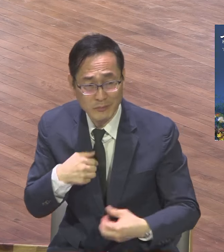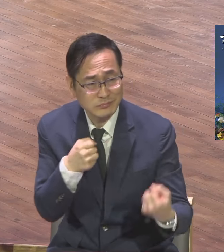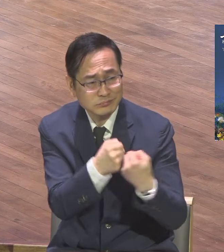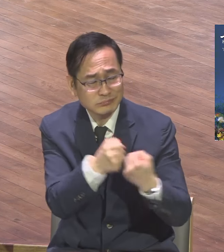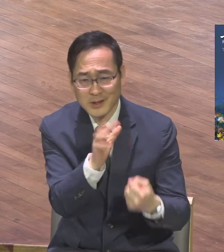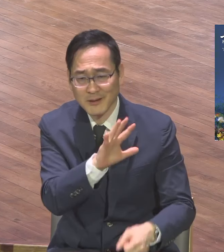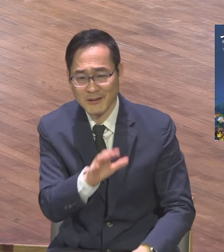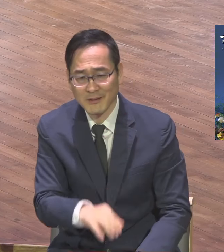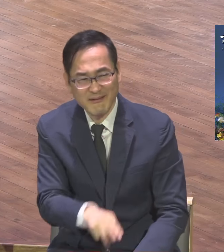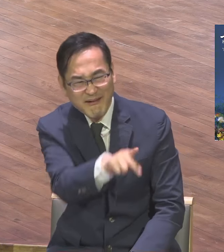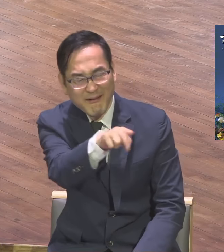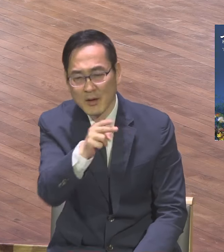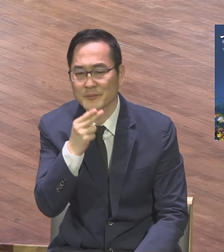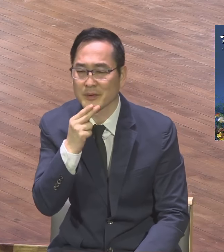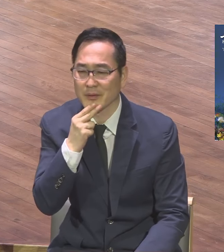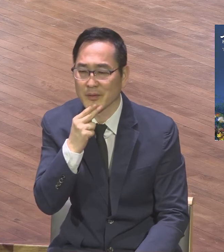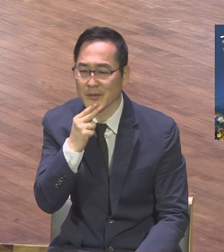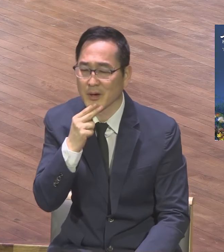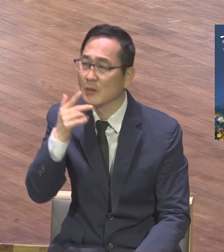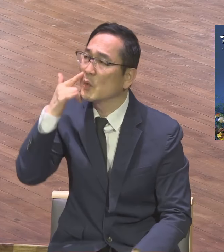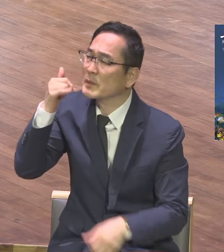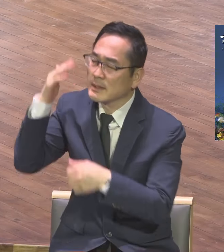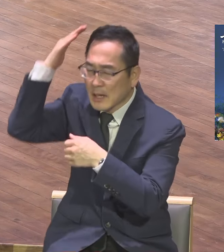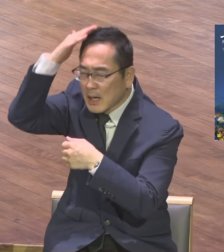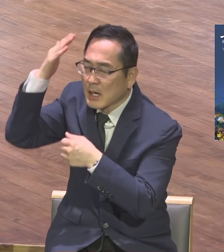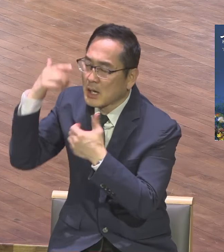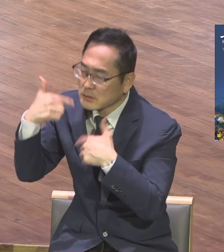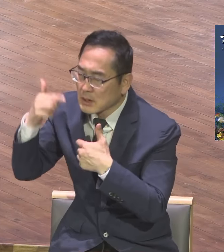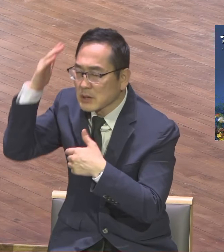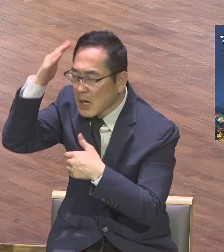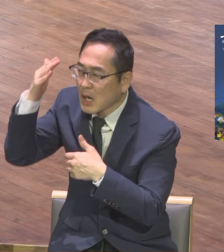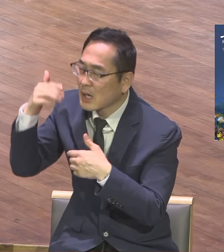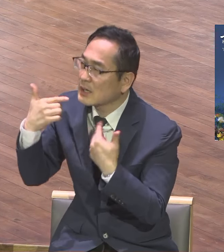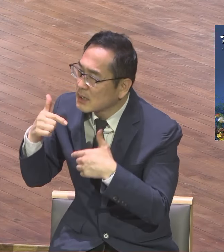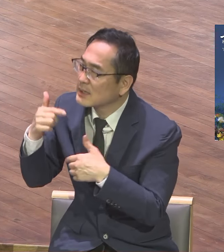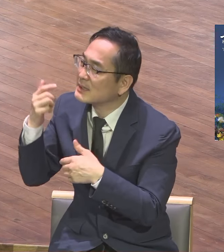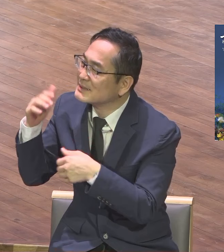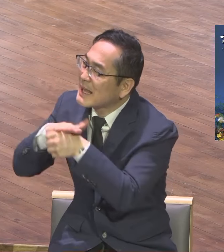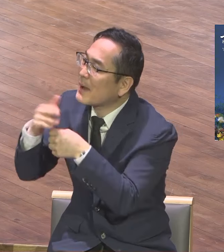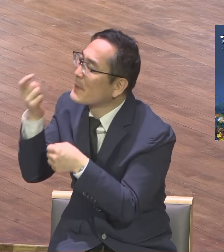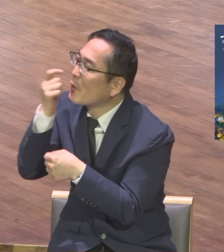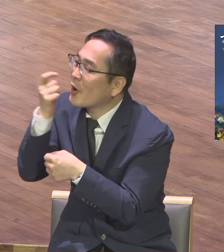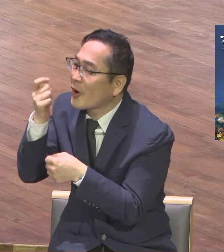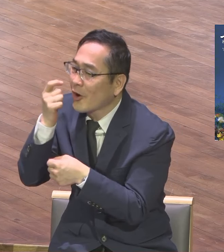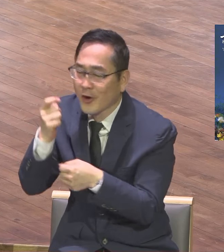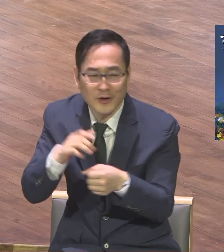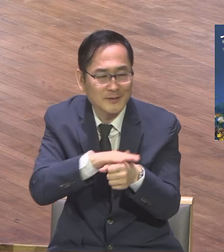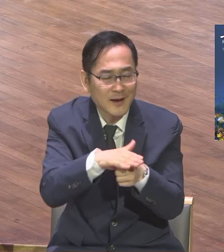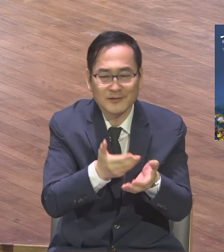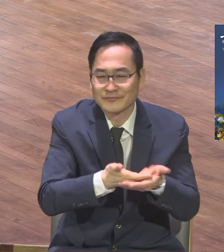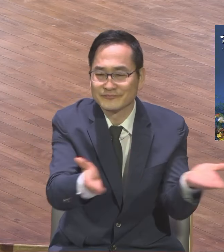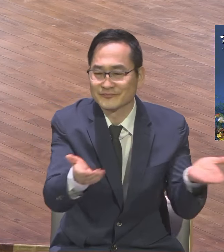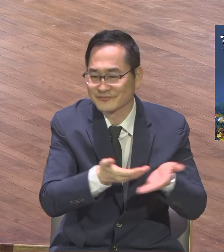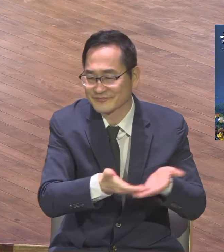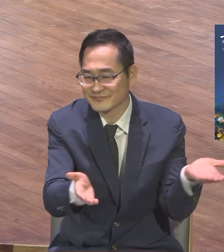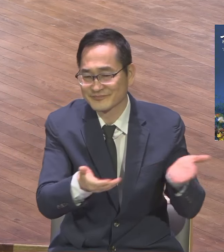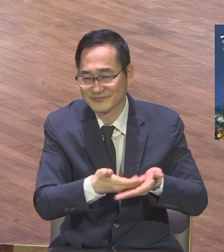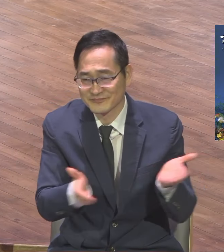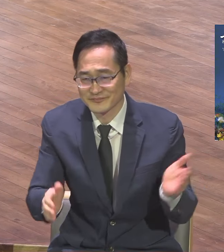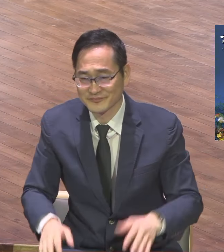때부터 아버지 어머니 그 사랑 속에서 자라가지고 난 비방한다든가 뭐 멱살 잡고 싸우는 본 적이